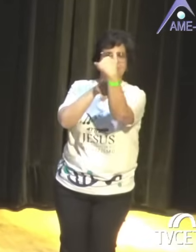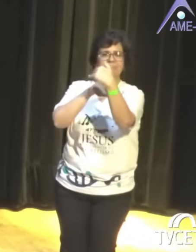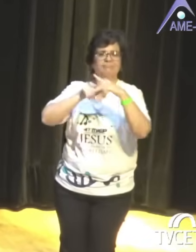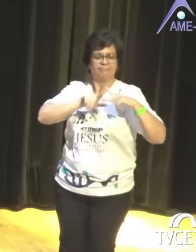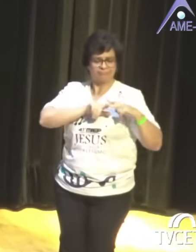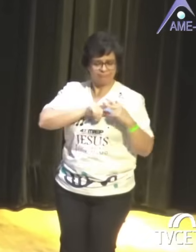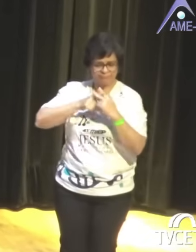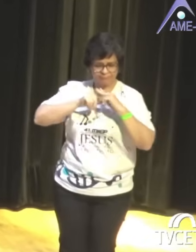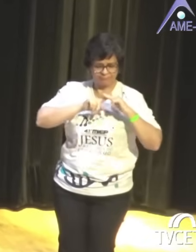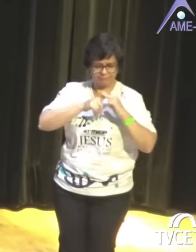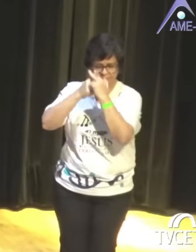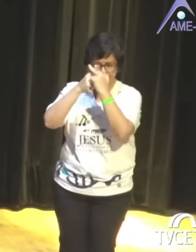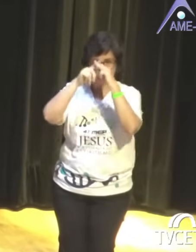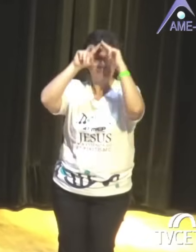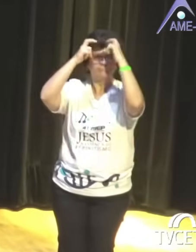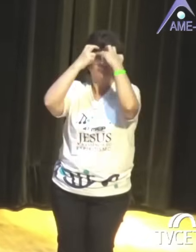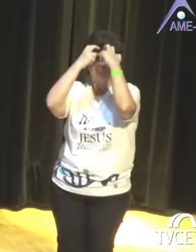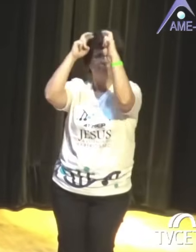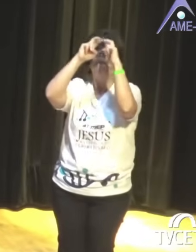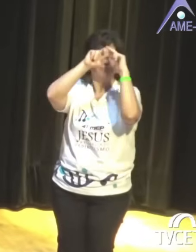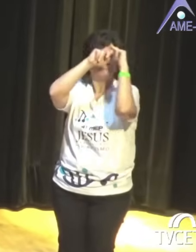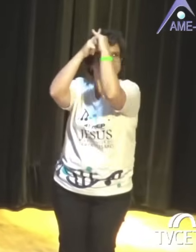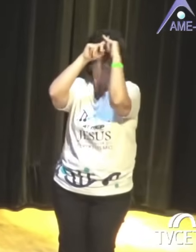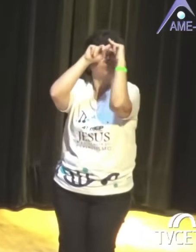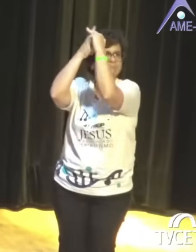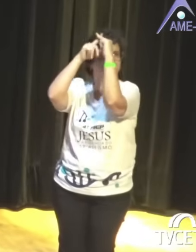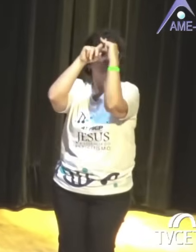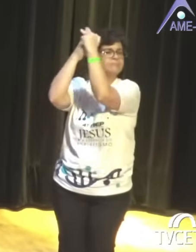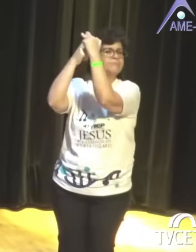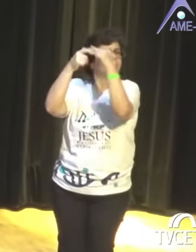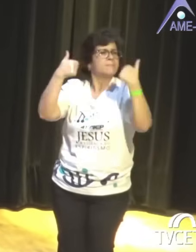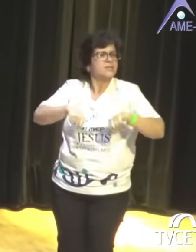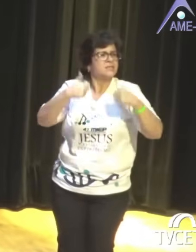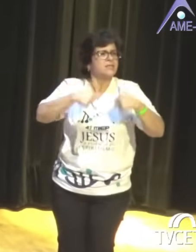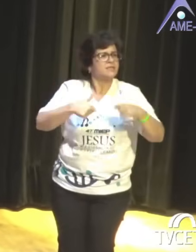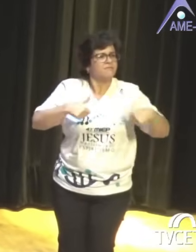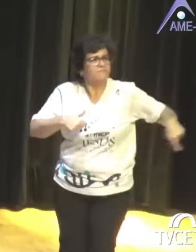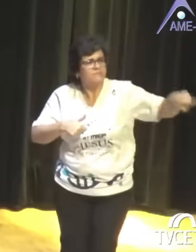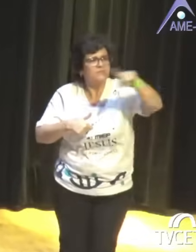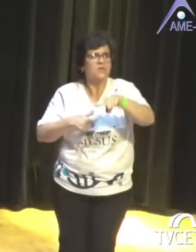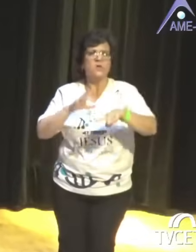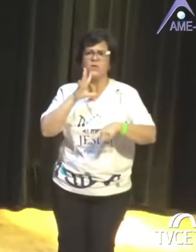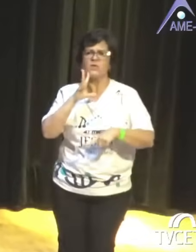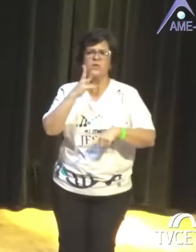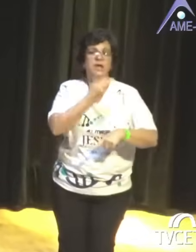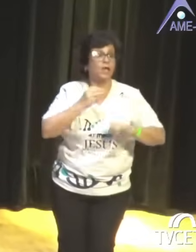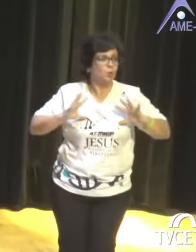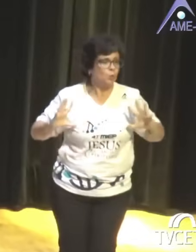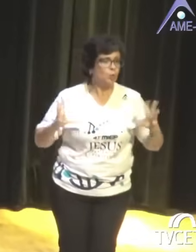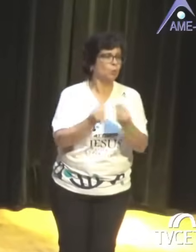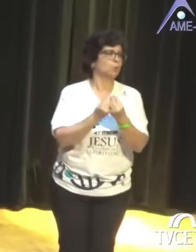aprimoramento intelectual e da Inteligência Então você vai ter que conhecer